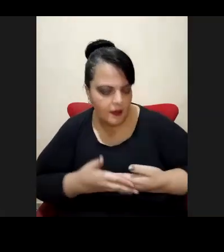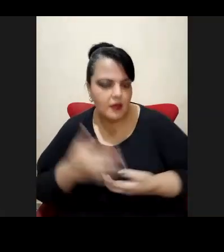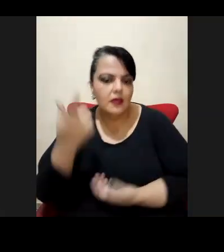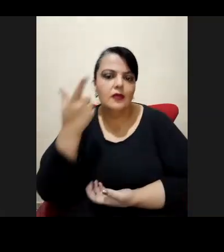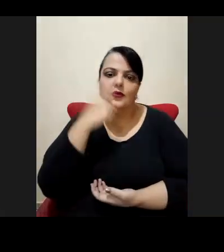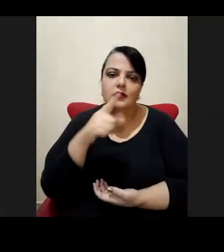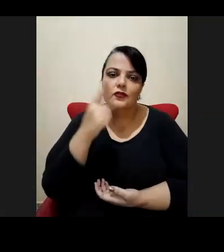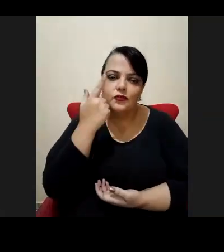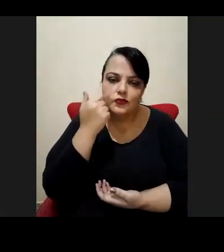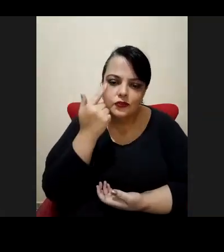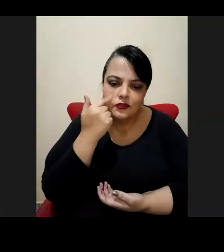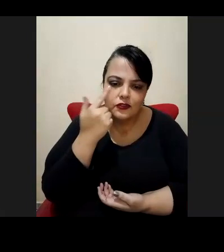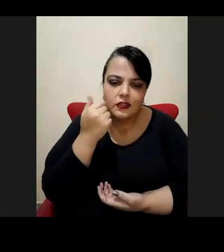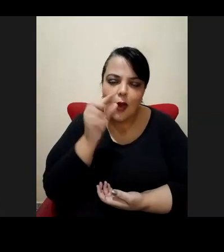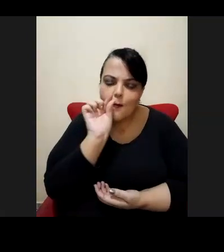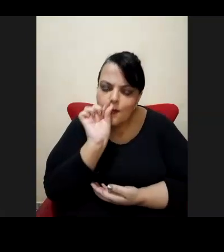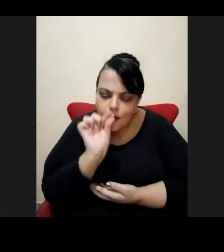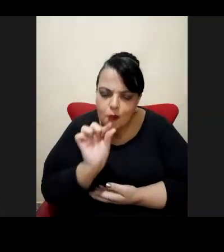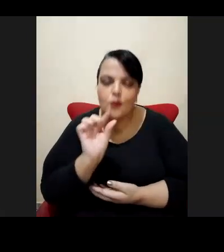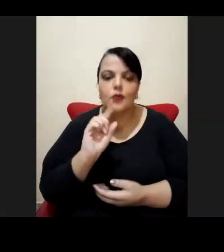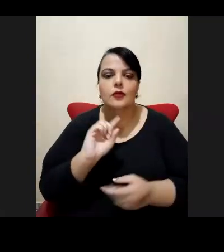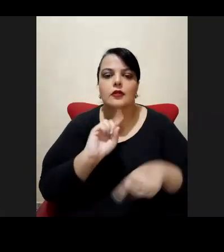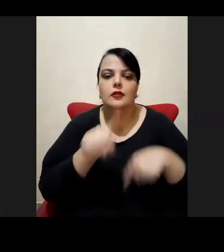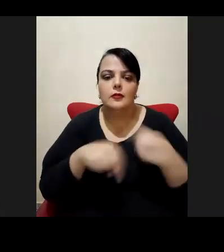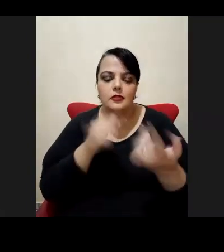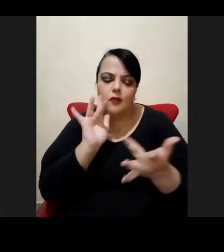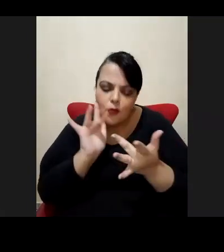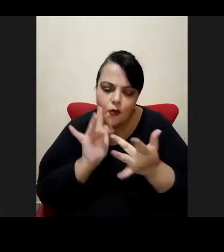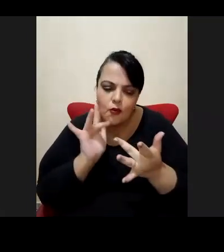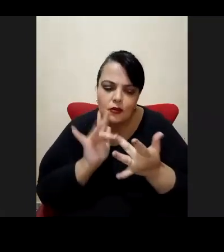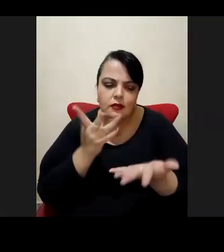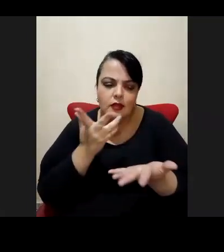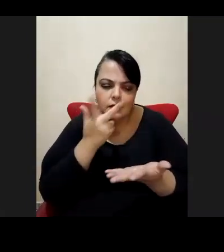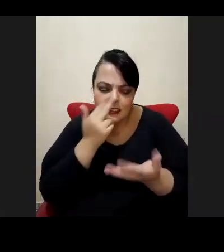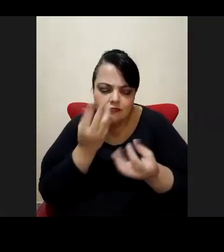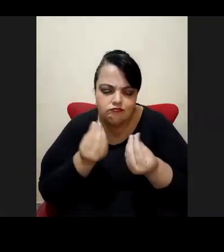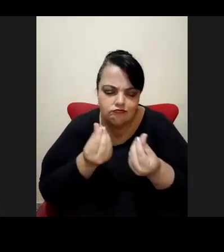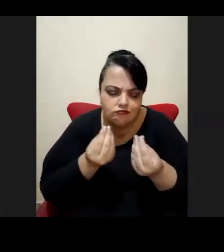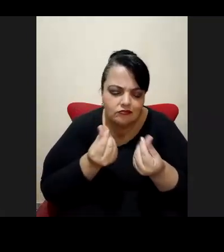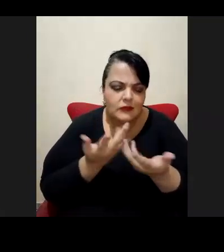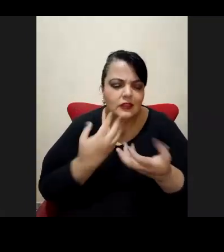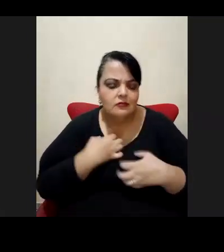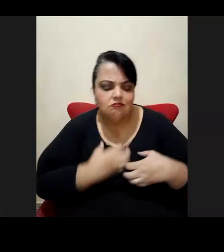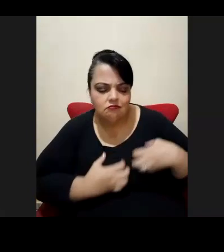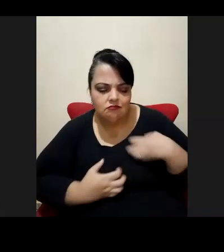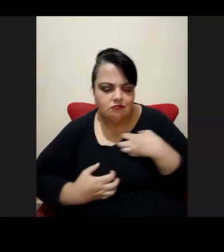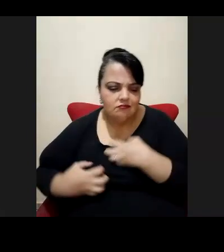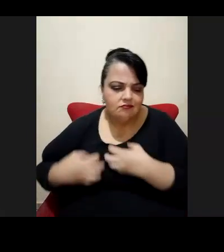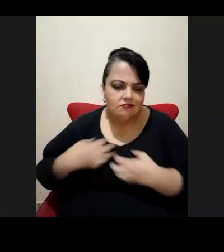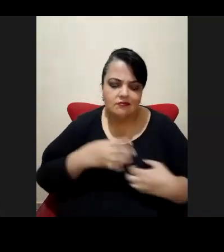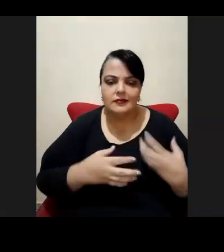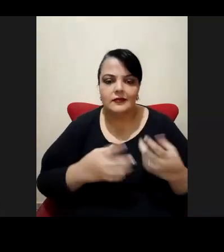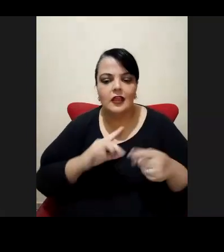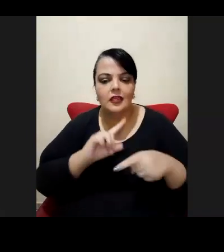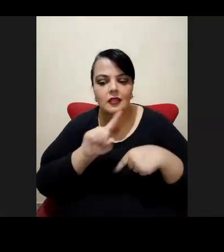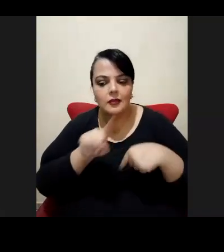um pouquinho e entrar em contato com a sua angústia, com a sua frustração, para que daqui a pouco